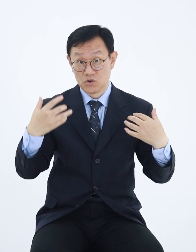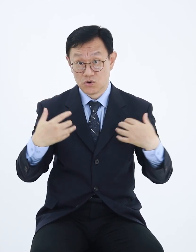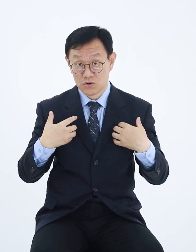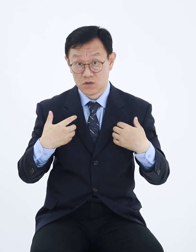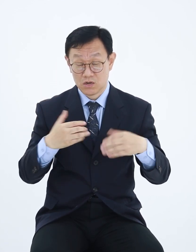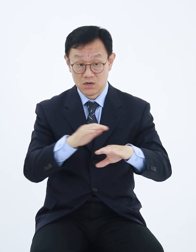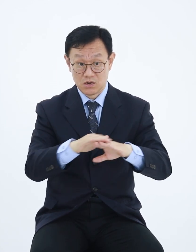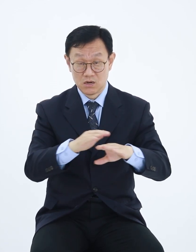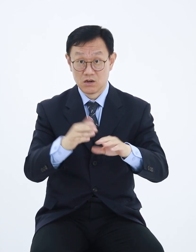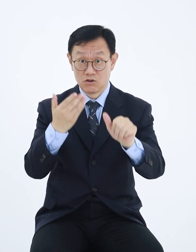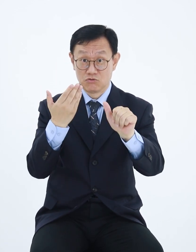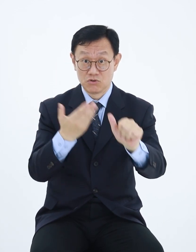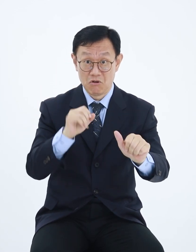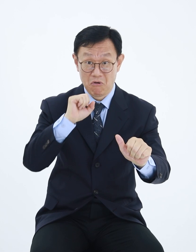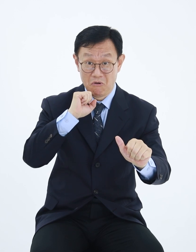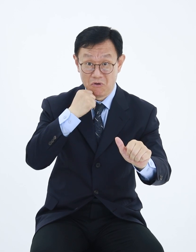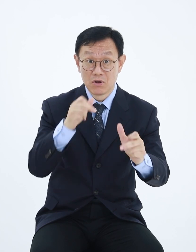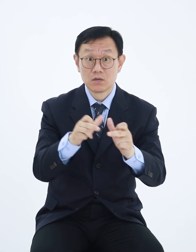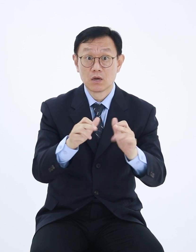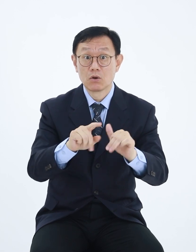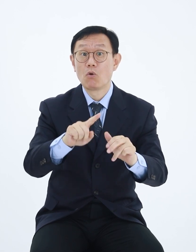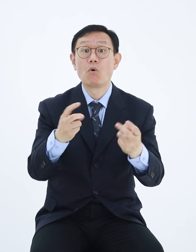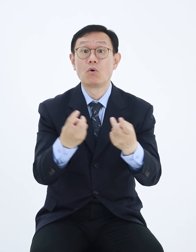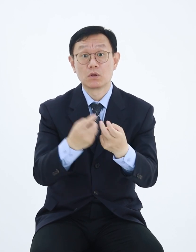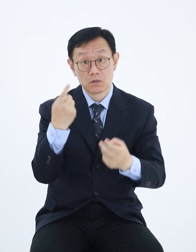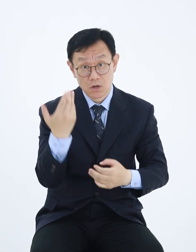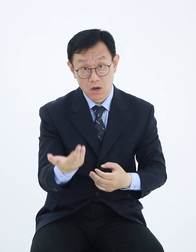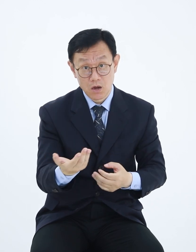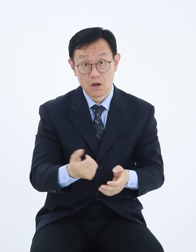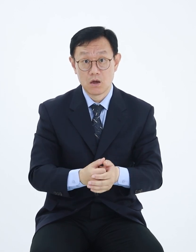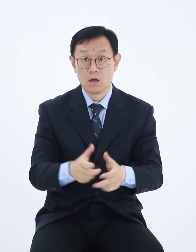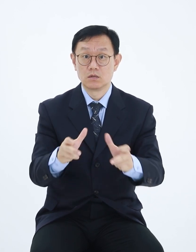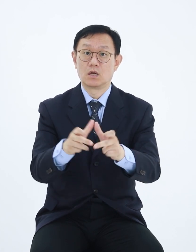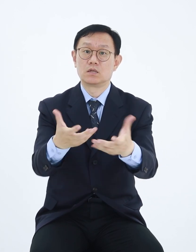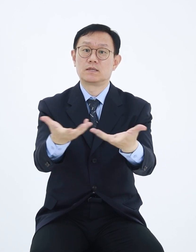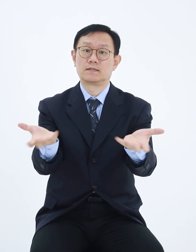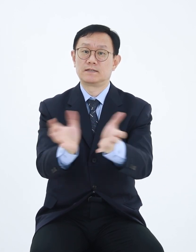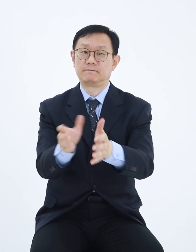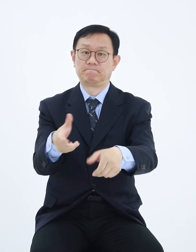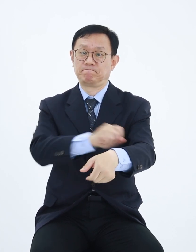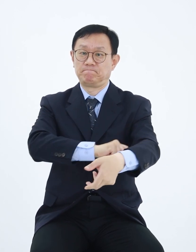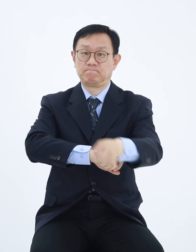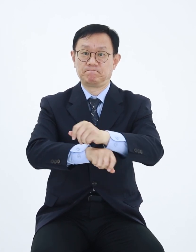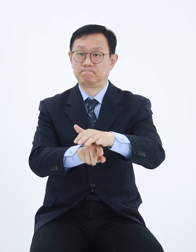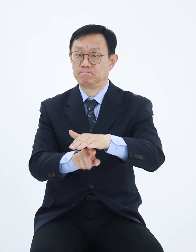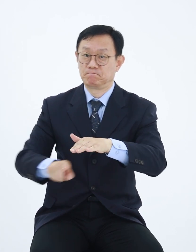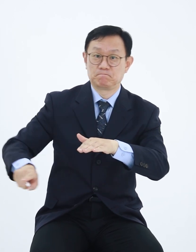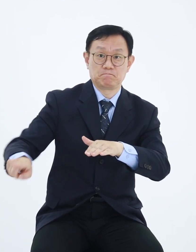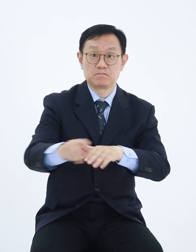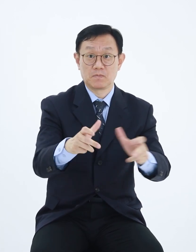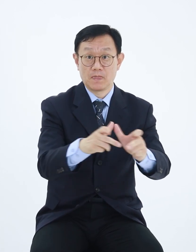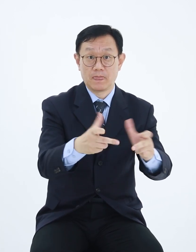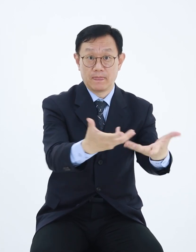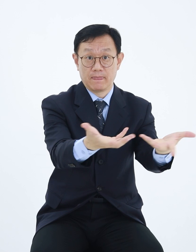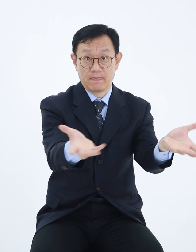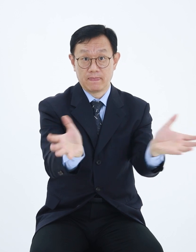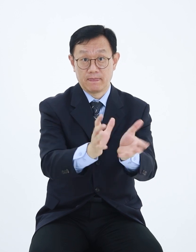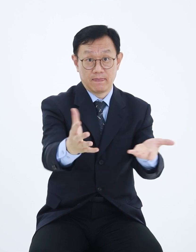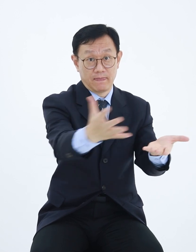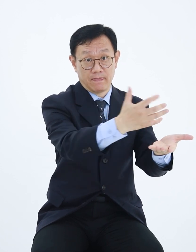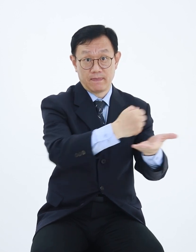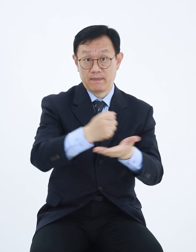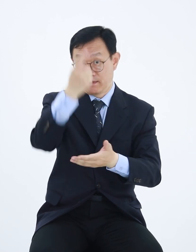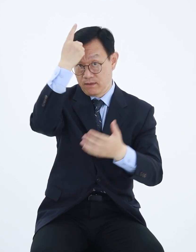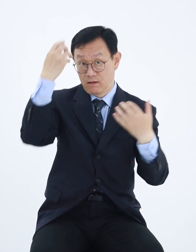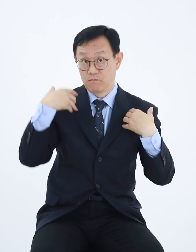놓인 장애인들은 어떻게 해야 할까요? 이에 한 장애인 단체가 나서서 장애인들의 의견을 모아 정부에